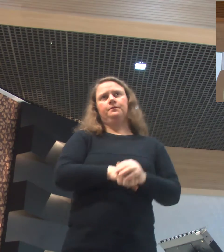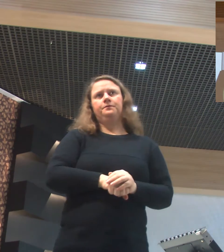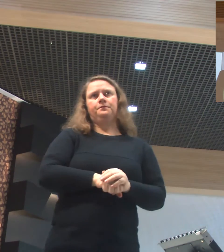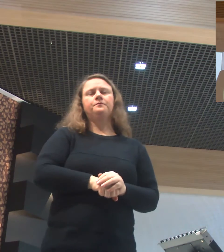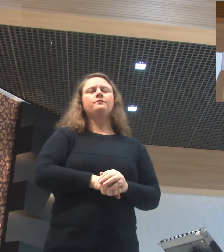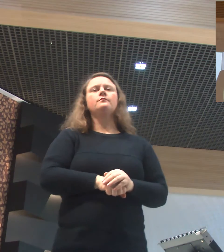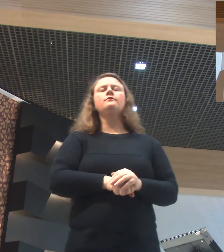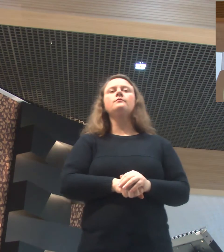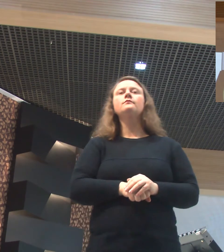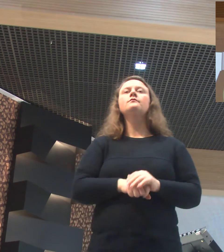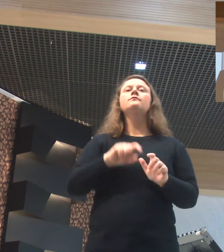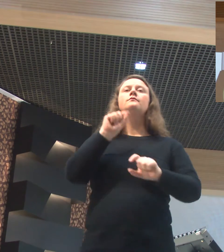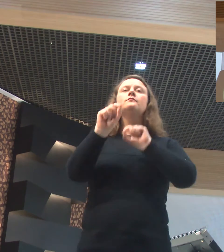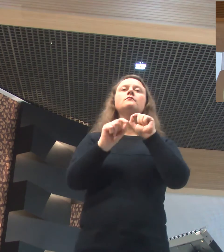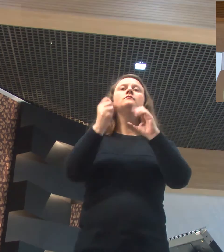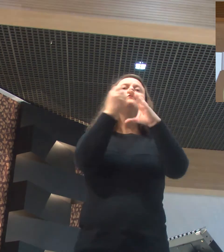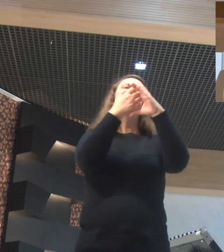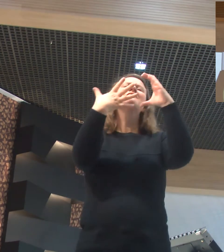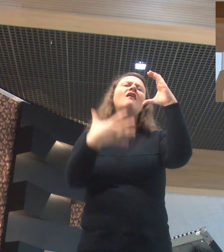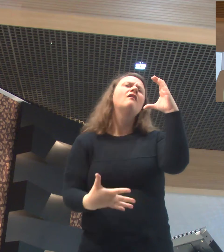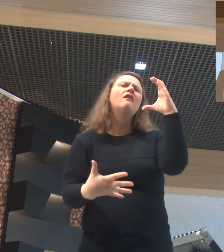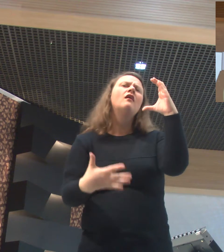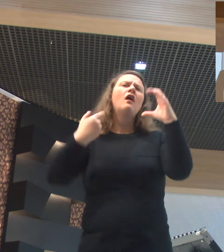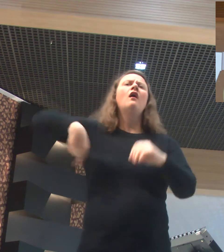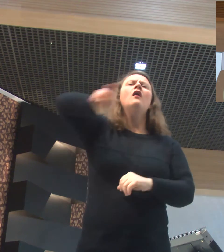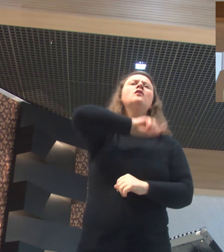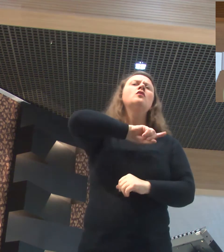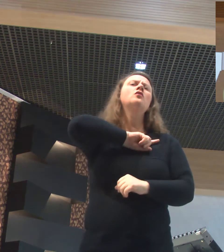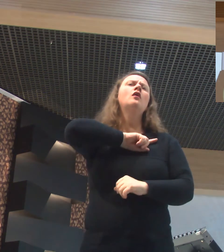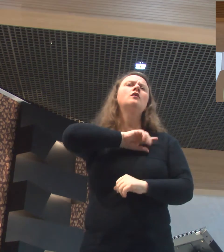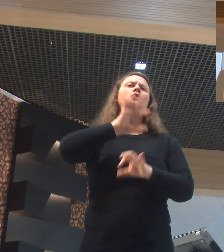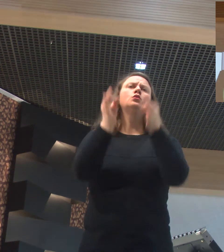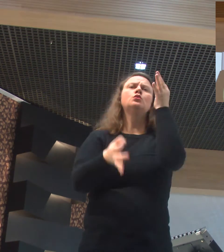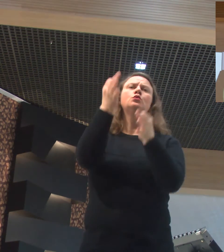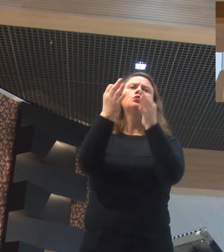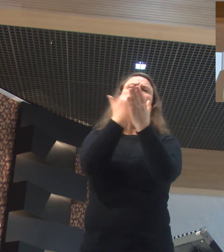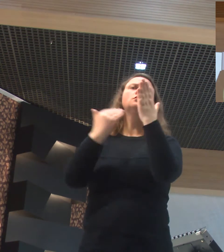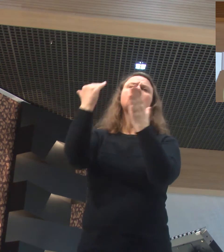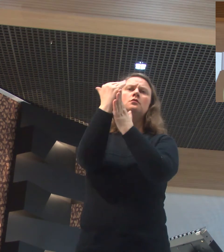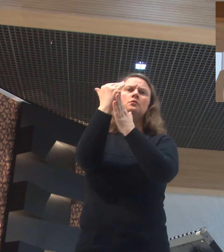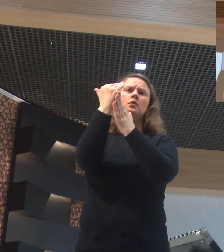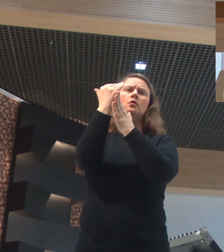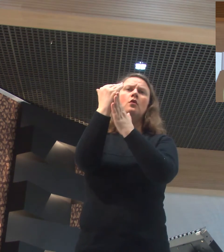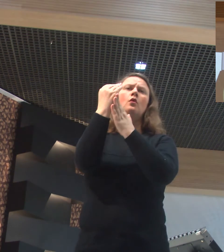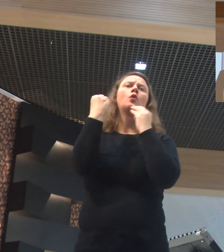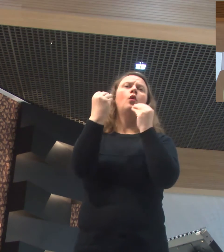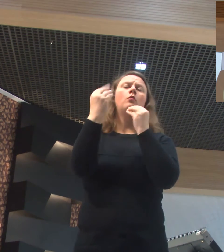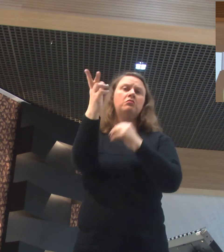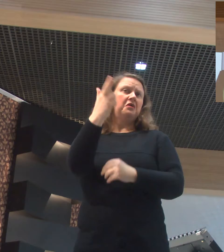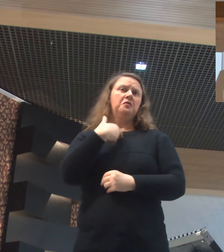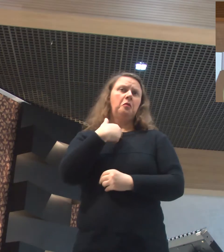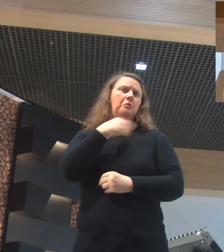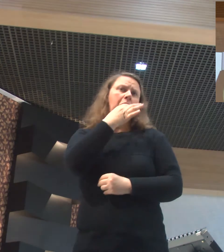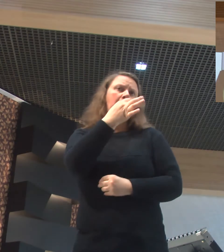eles. Mas em que aspectos a nossa justiça pode ser superior à dos mestres da lei? Dá uma resposta,